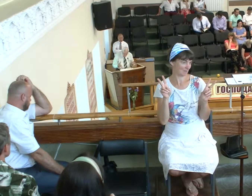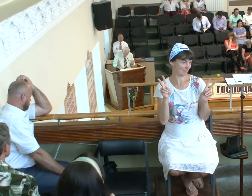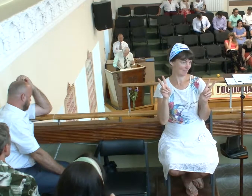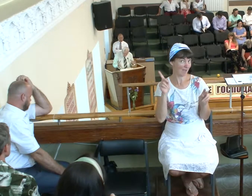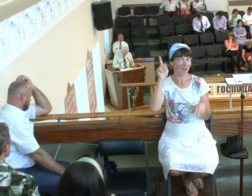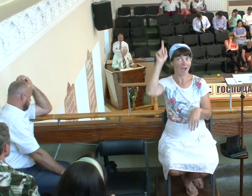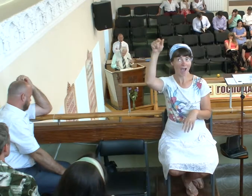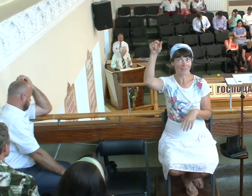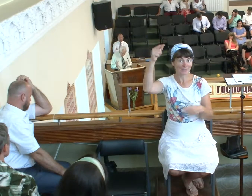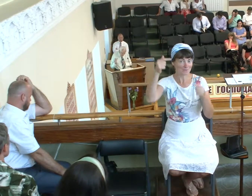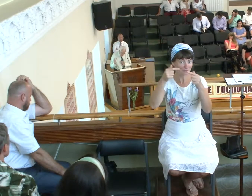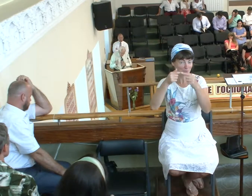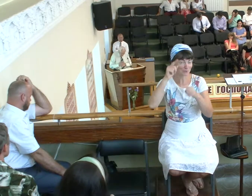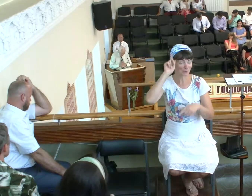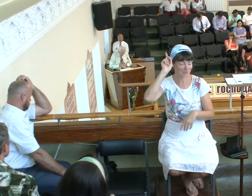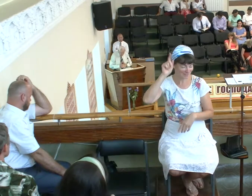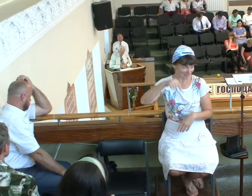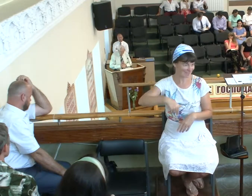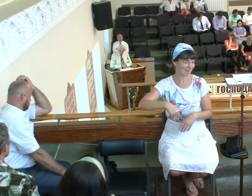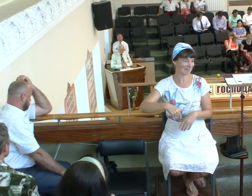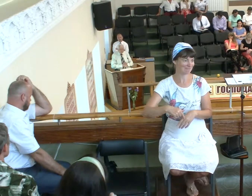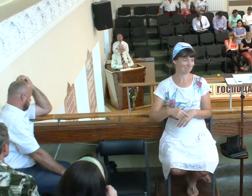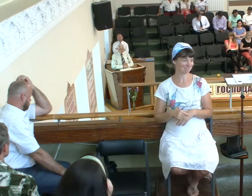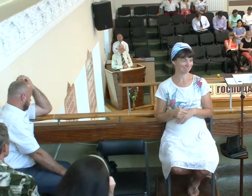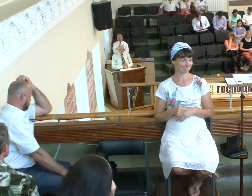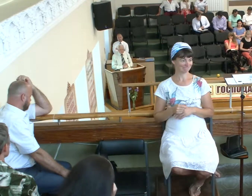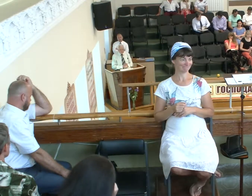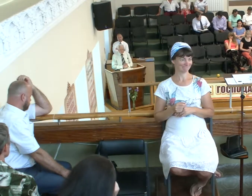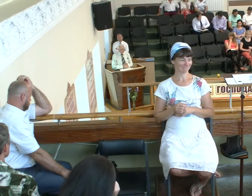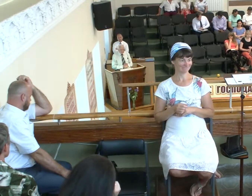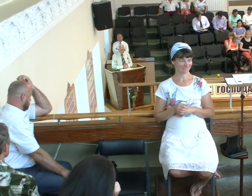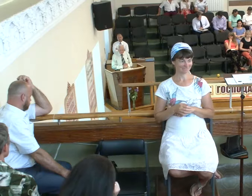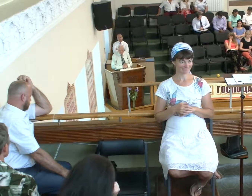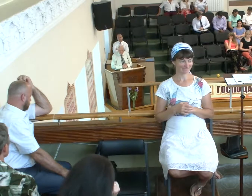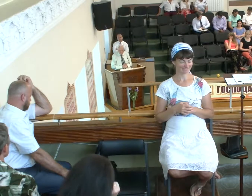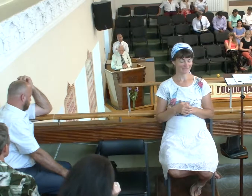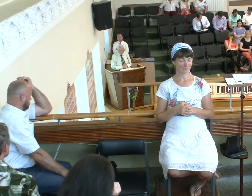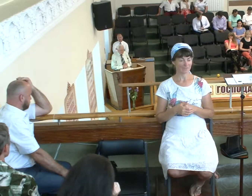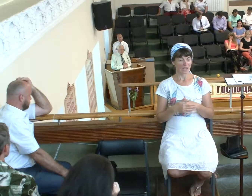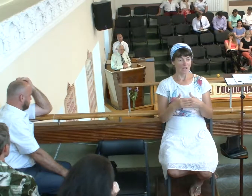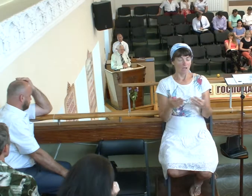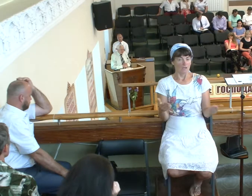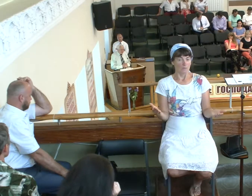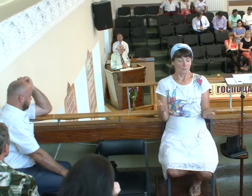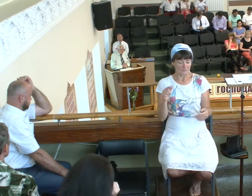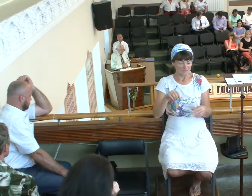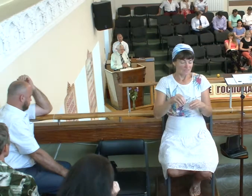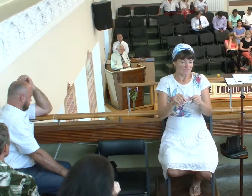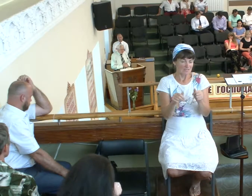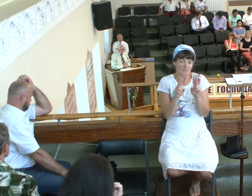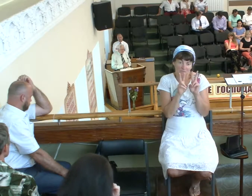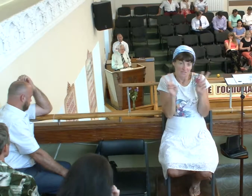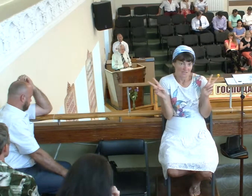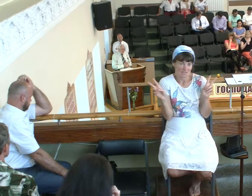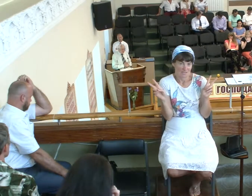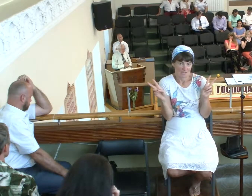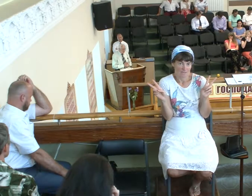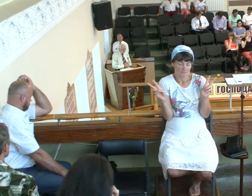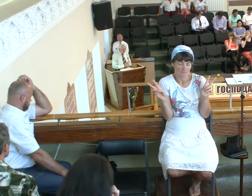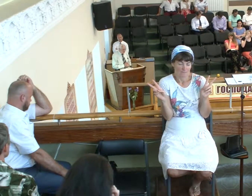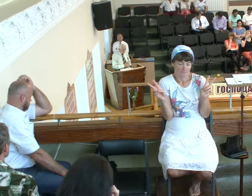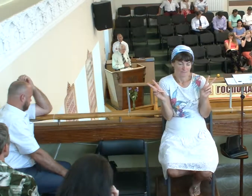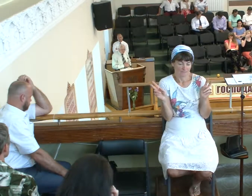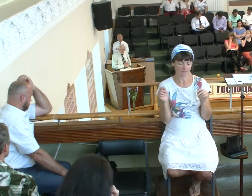порою, знаете, что нас за поворотом ожидает. Мы очень часто не знаем, где